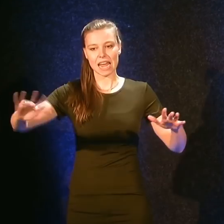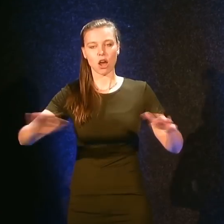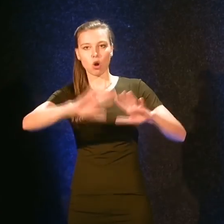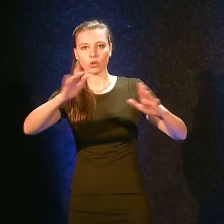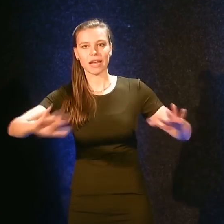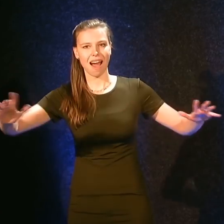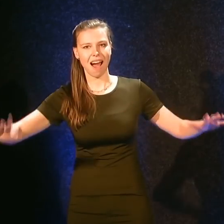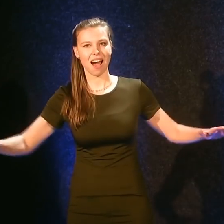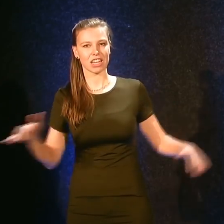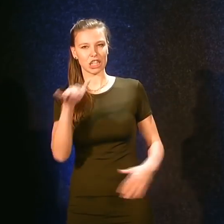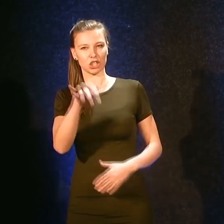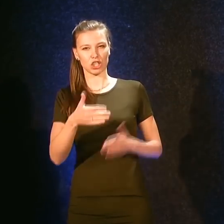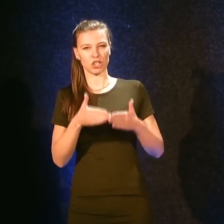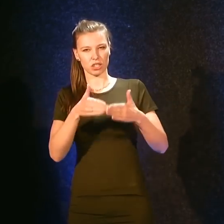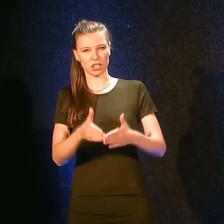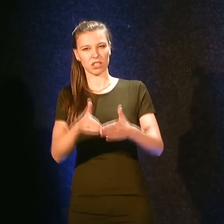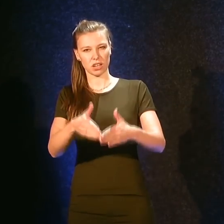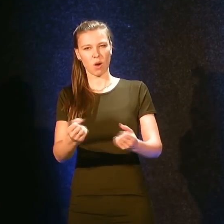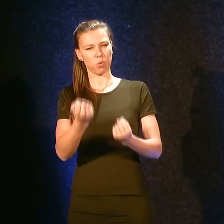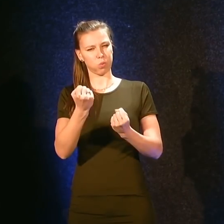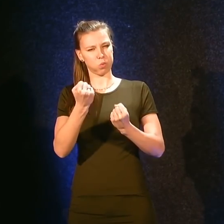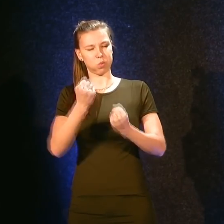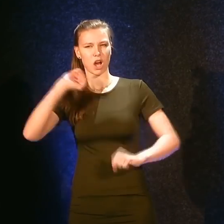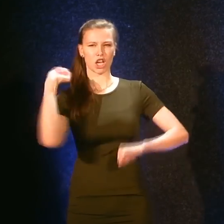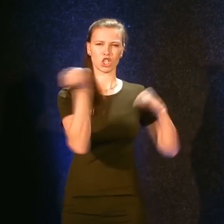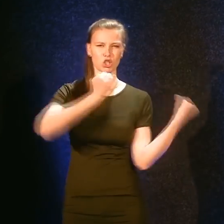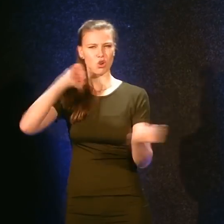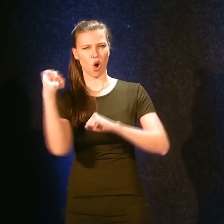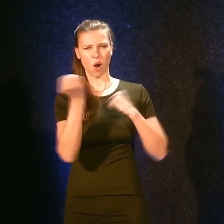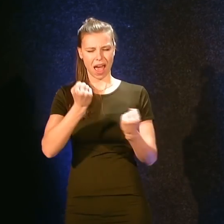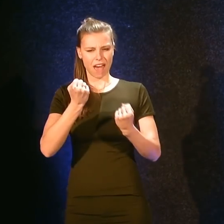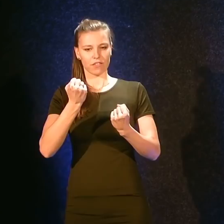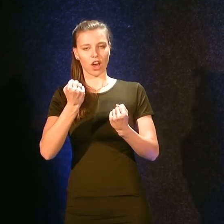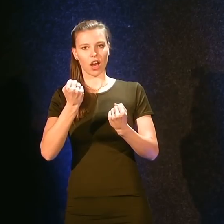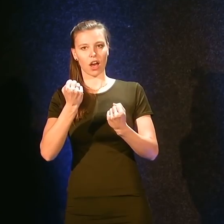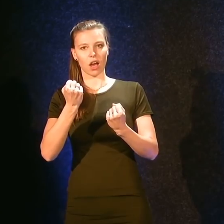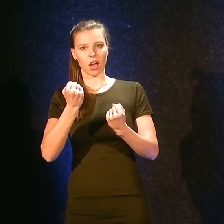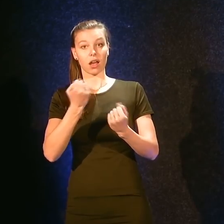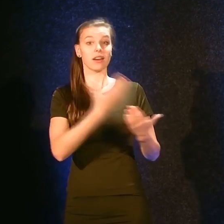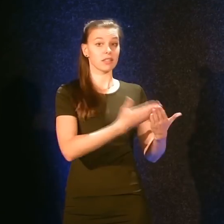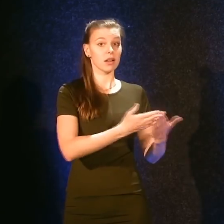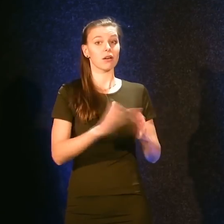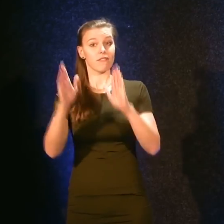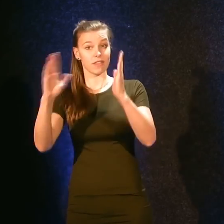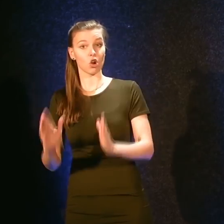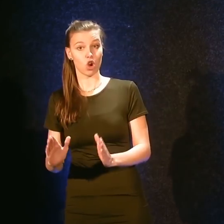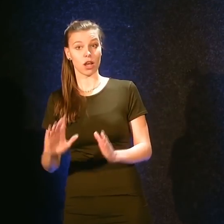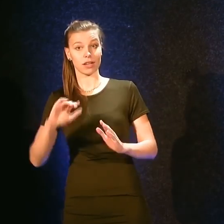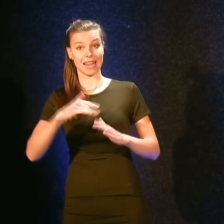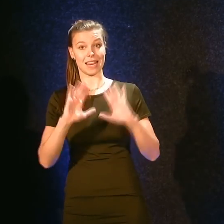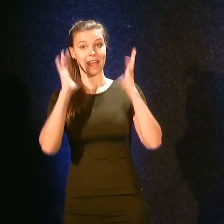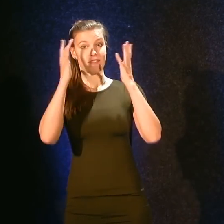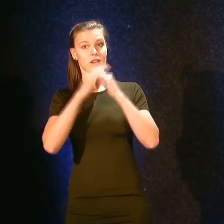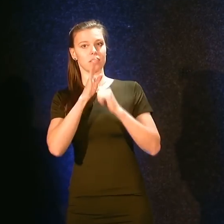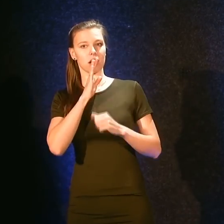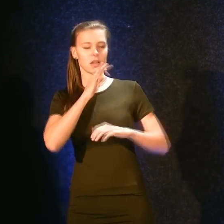oceaan. En als je in de heftigste stormen terechtkomt. Letterlijk, maar ook figuurlijk. In je leven. Als je te maken